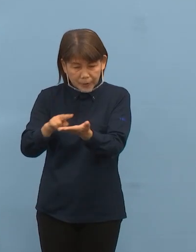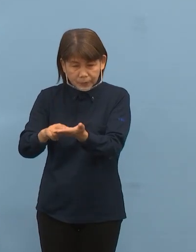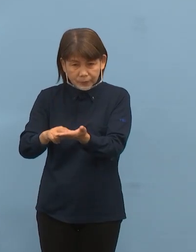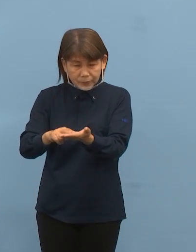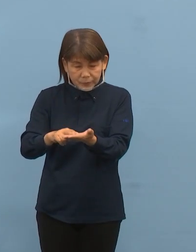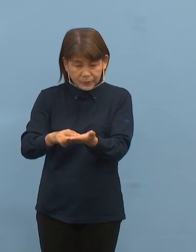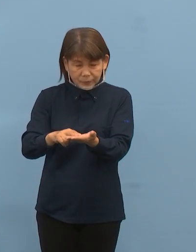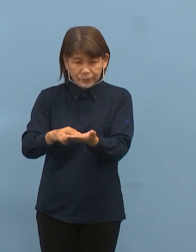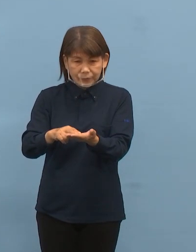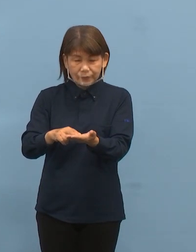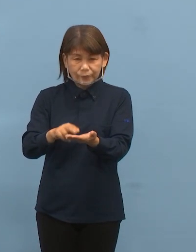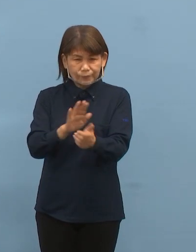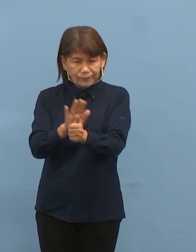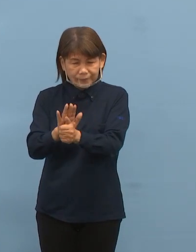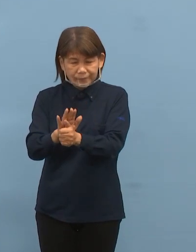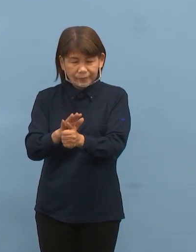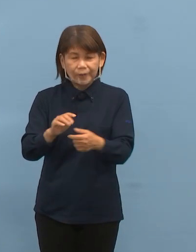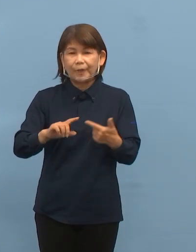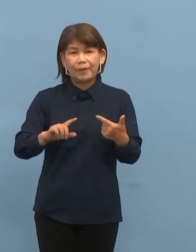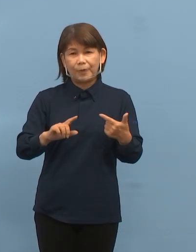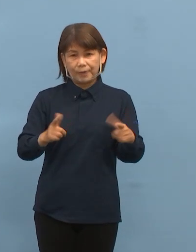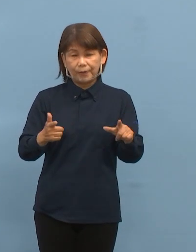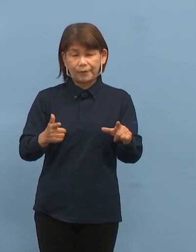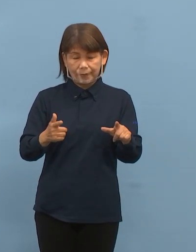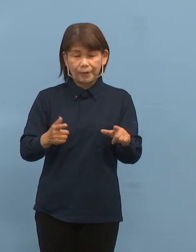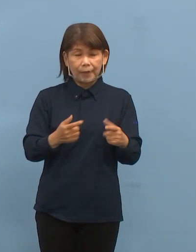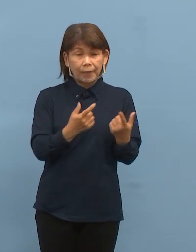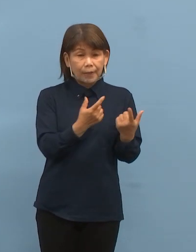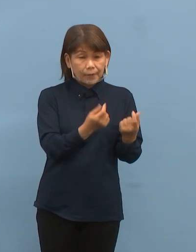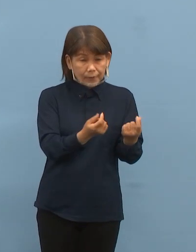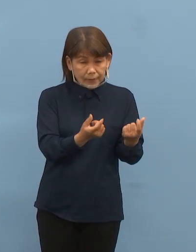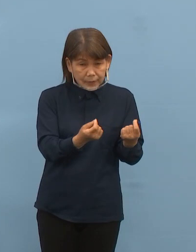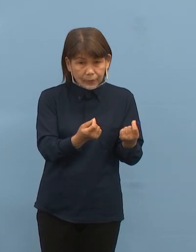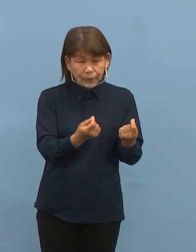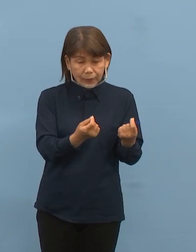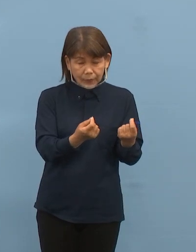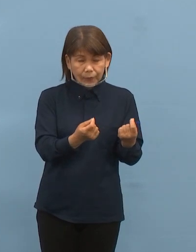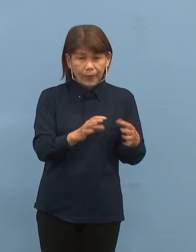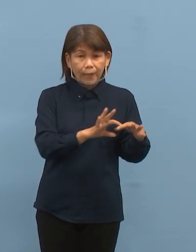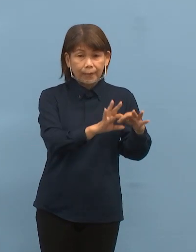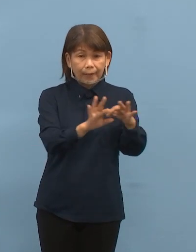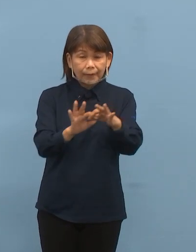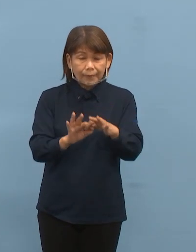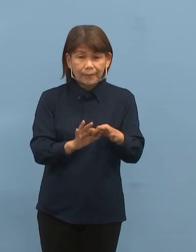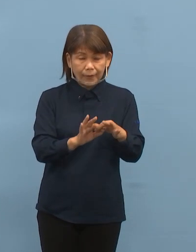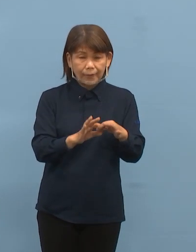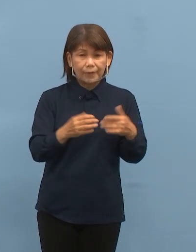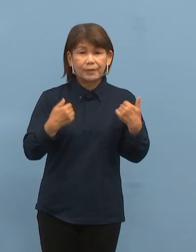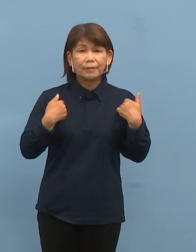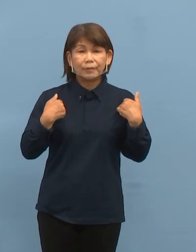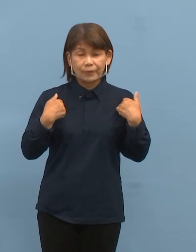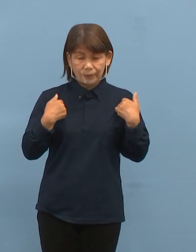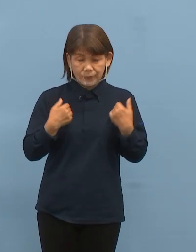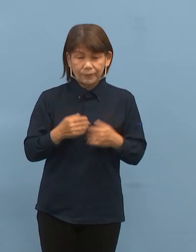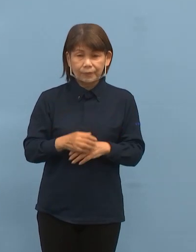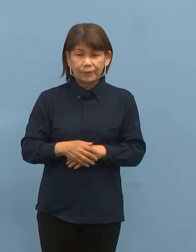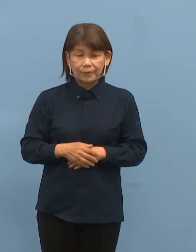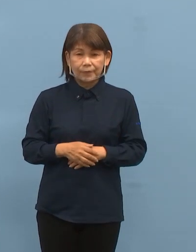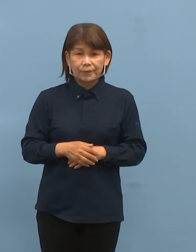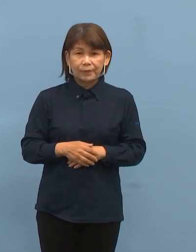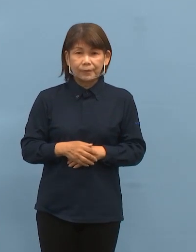で政権与党とのしっかりとした連携が必要だというような観点もありますけれども、その中で